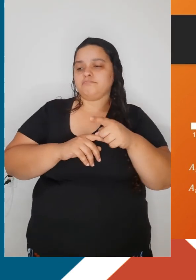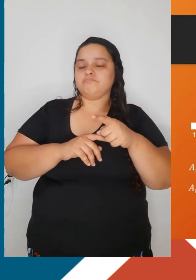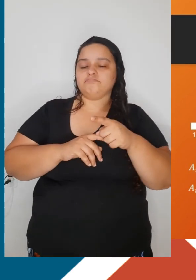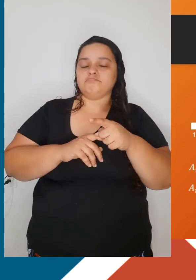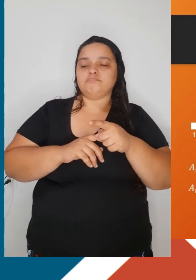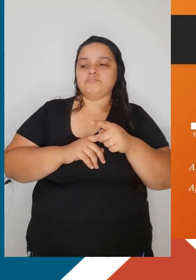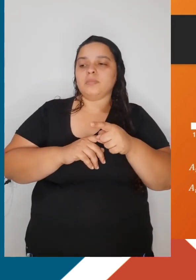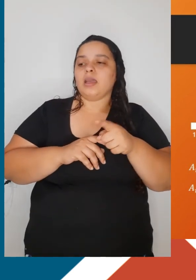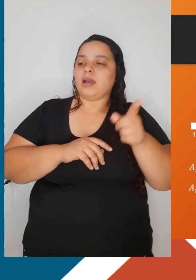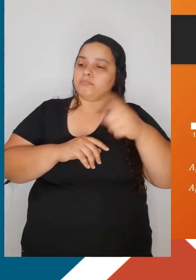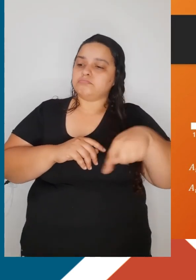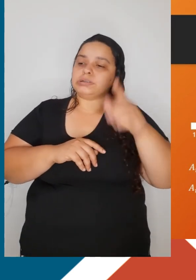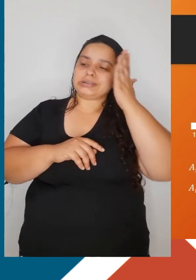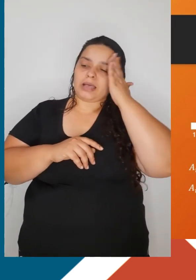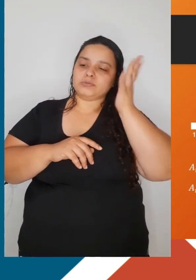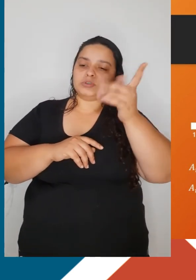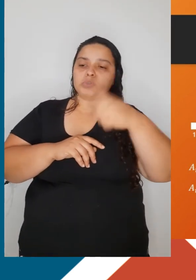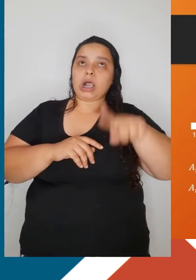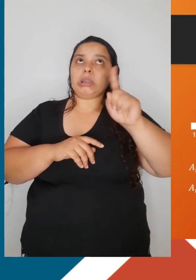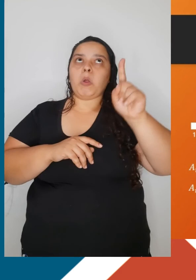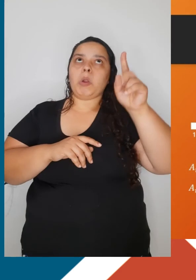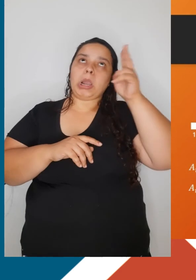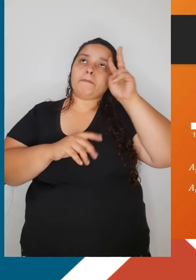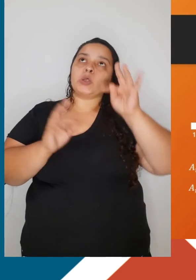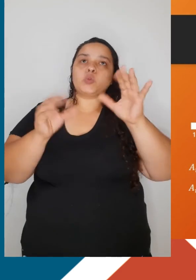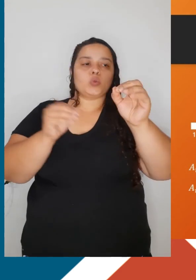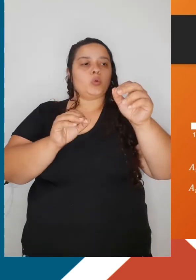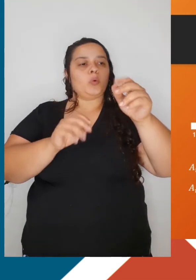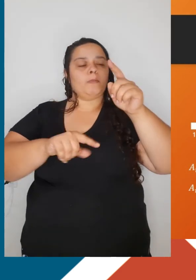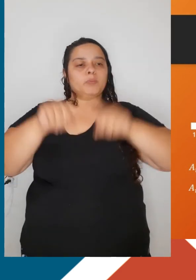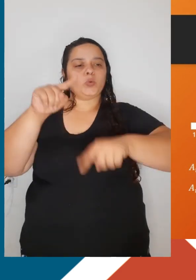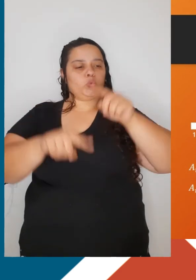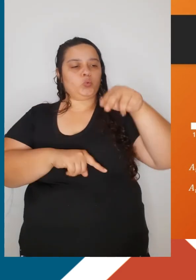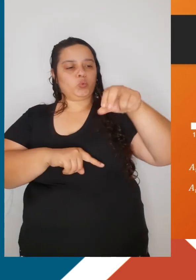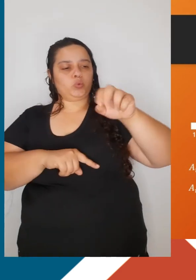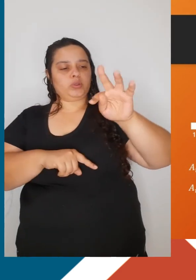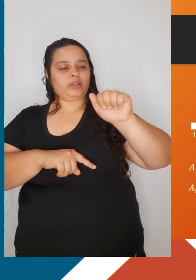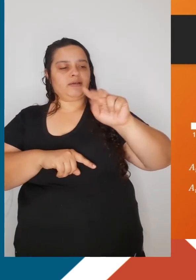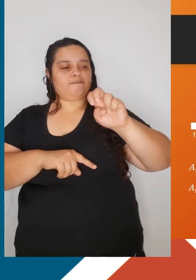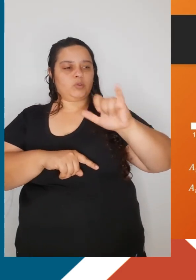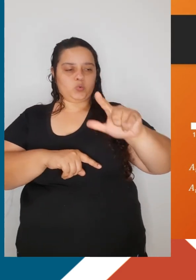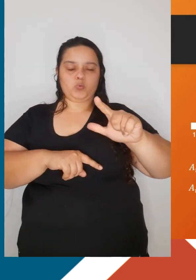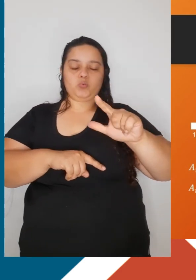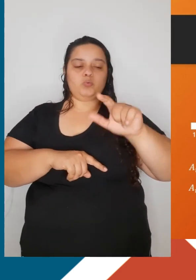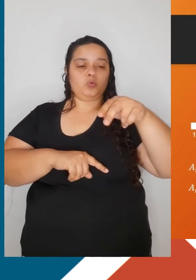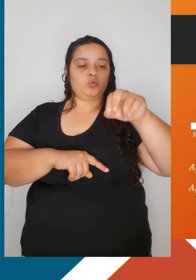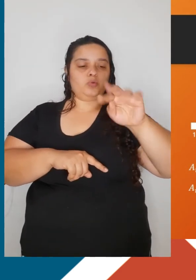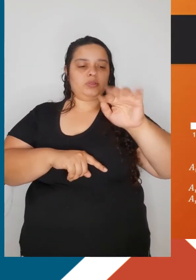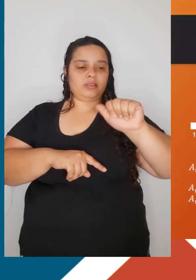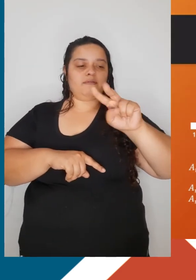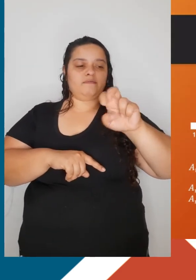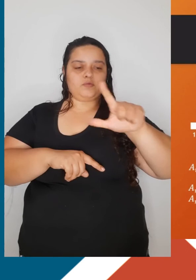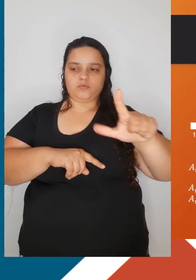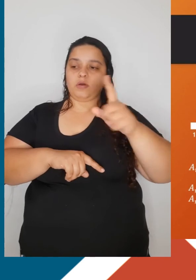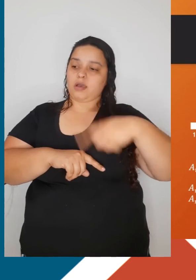notável. Como sei que alguns de vocês não se lembram de todos os produtos notáveis, optei por trabalhar nessa expressão, lembrando que